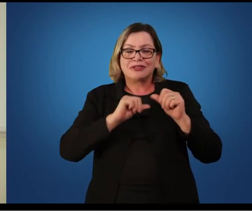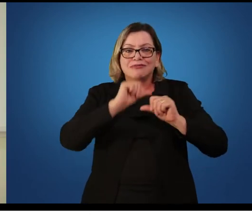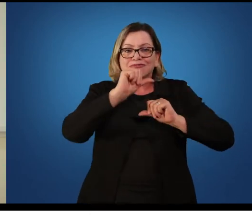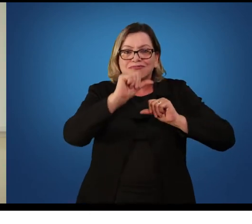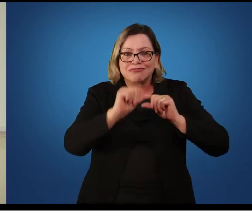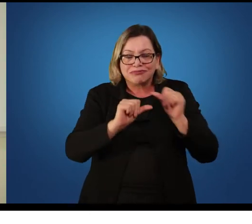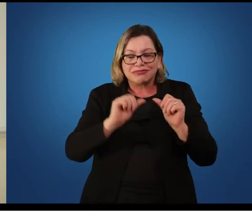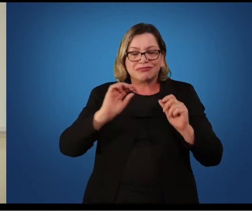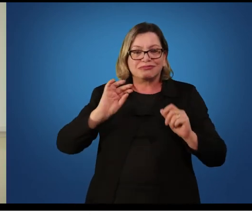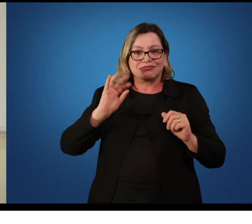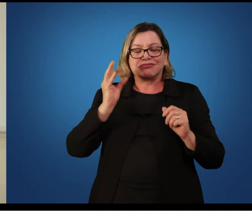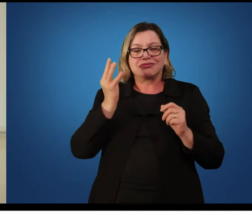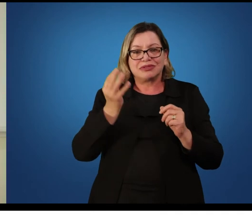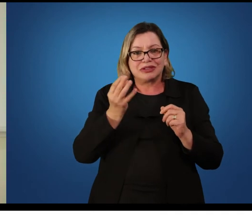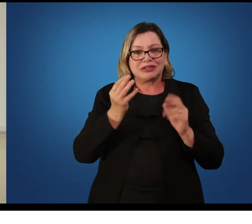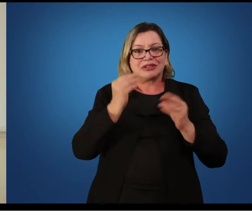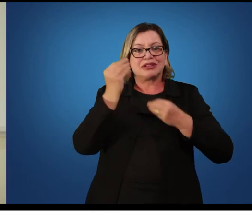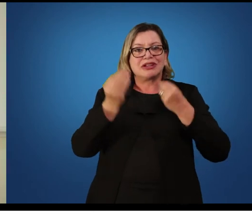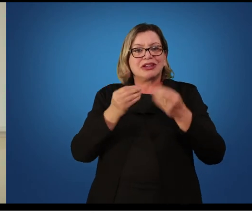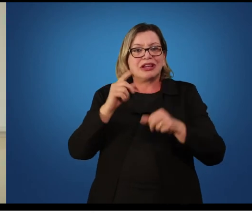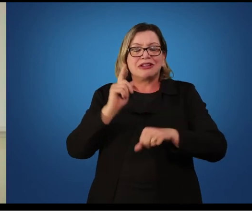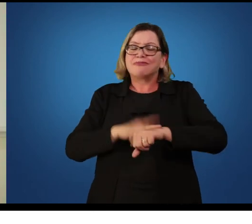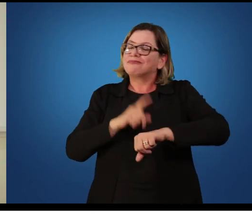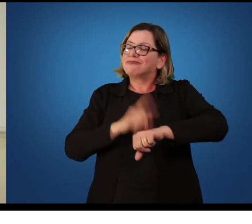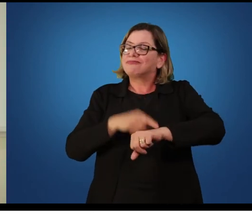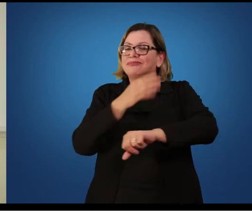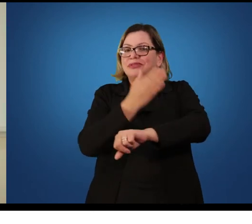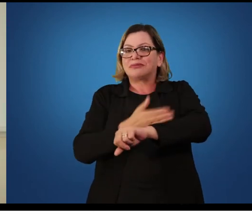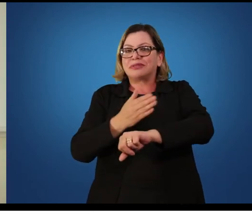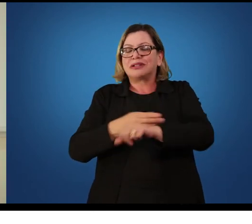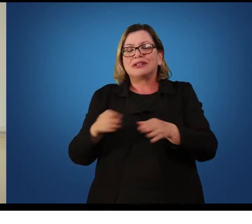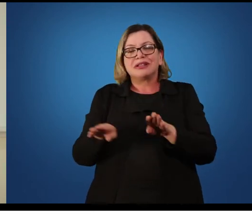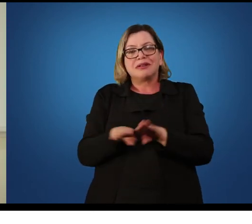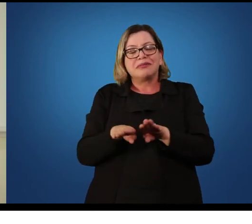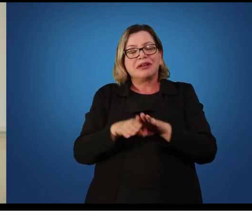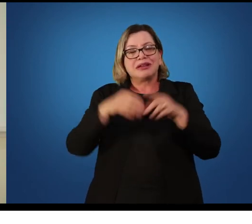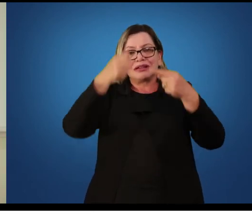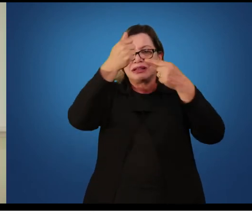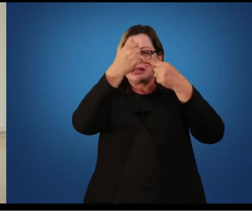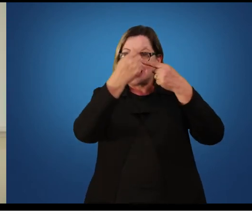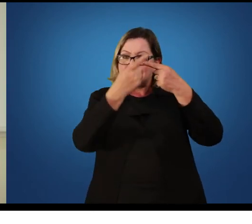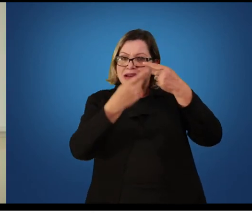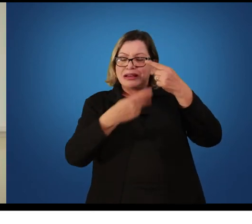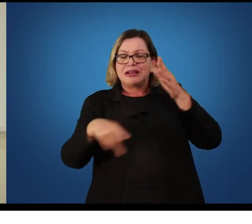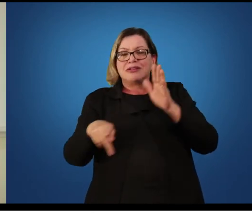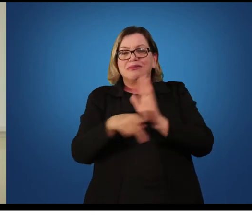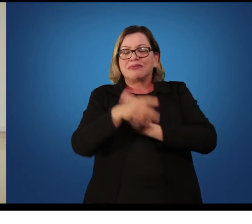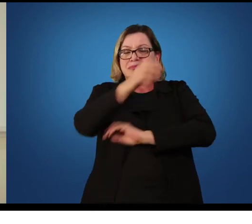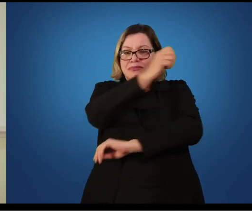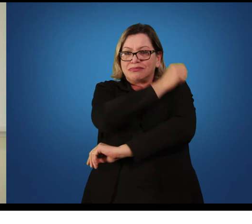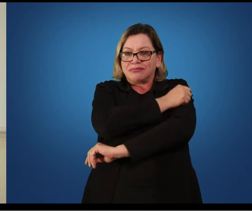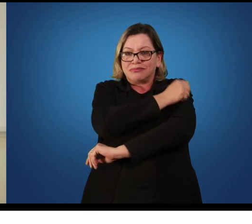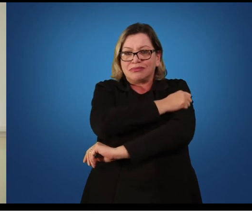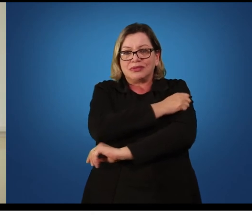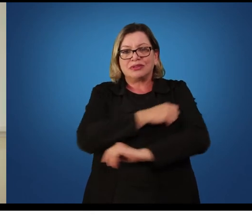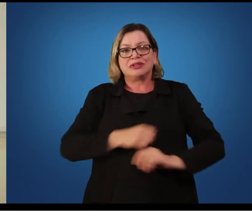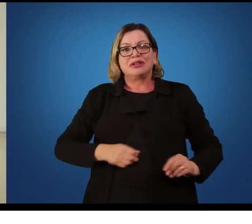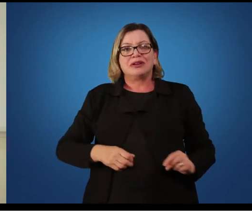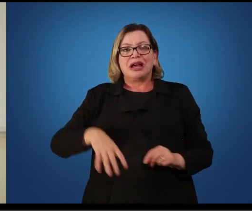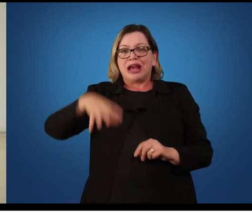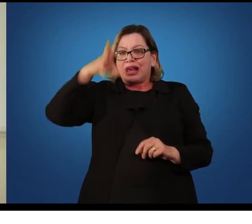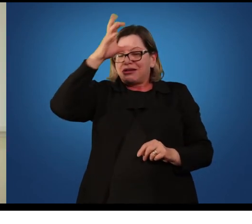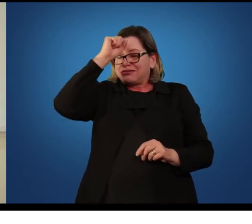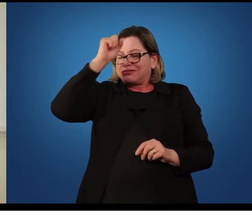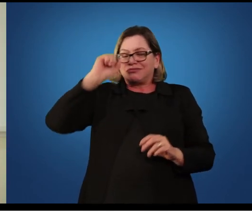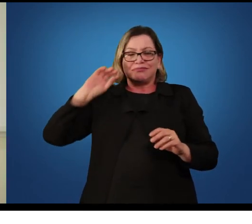outro conforme o tempo de prática e as características do aluno. O processo de aprendizagem, ele é algo dinâmico,